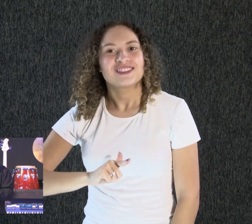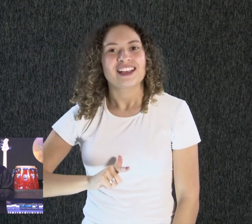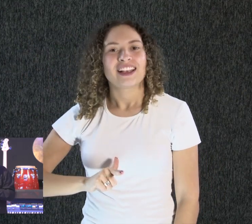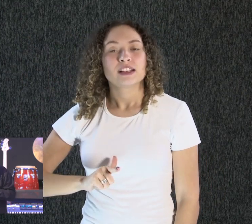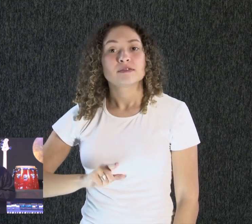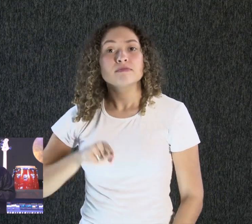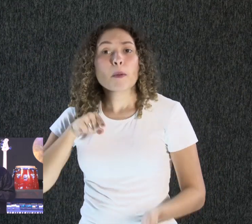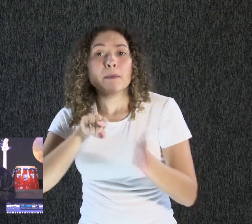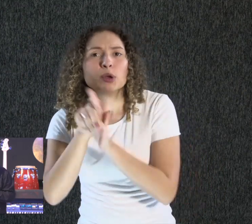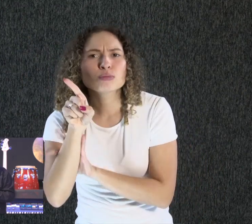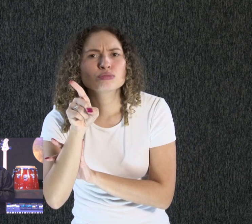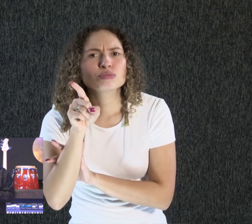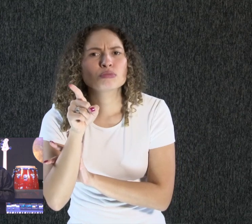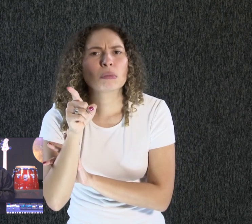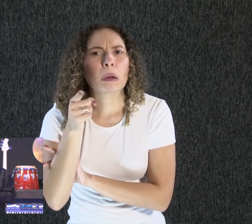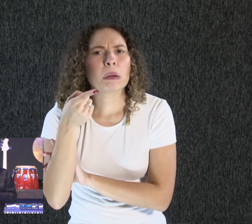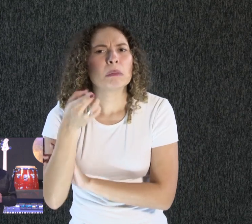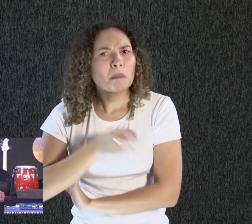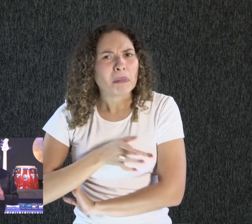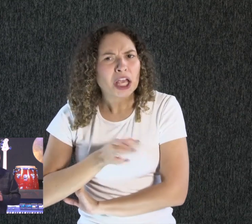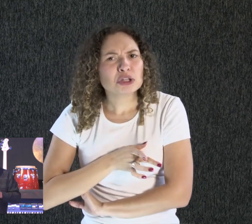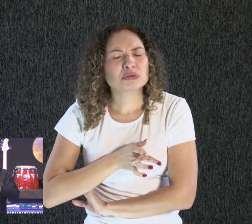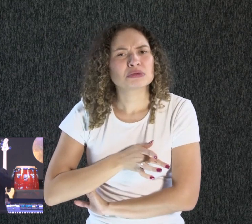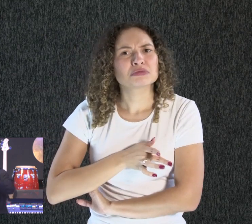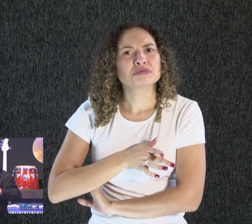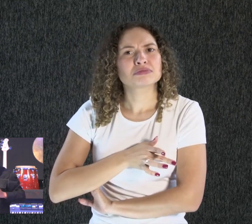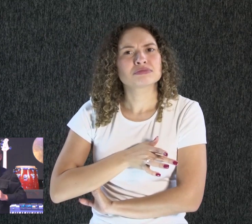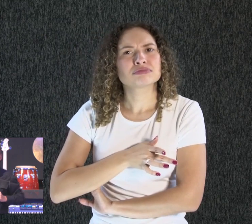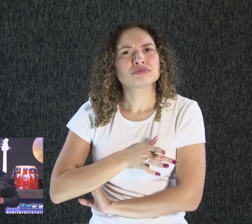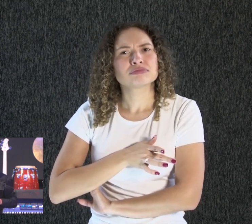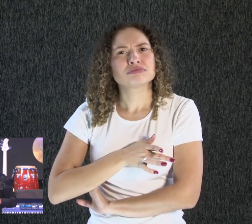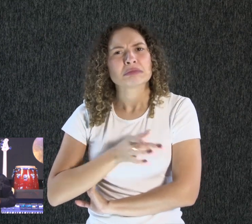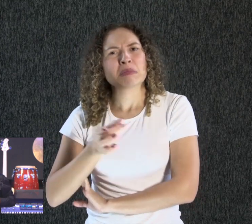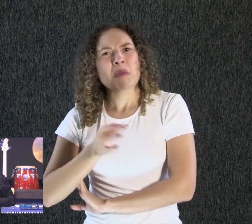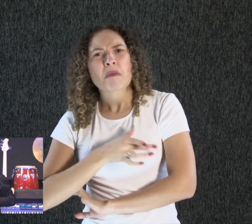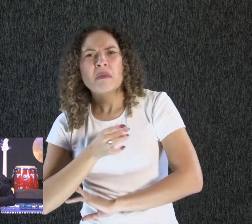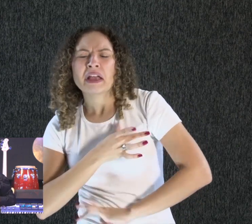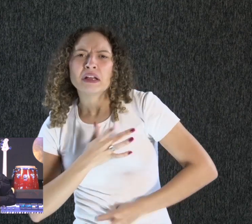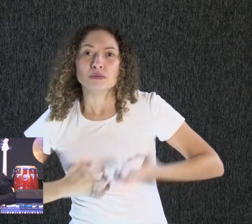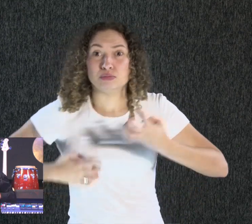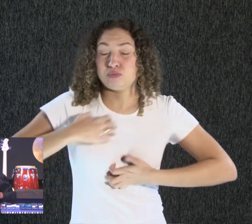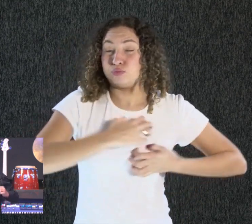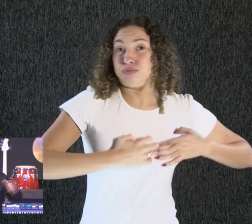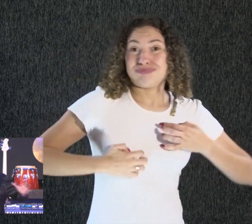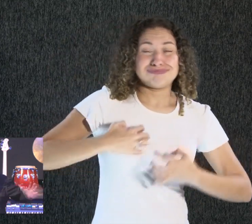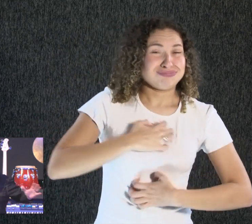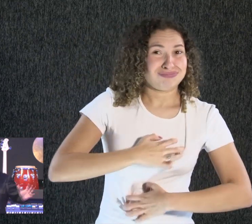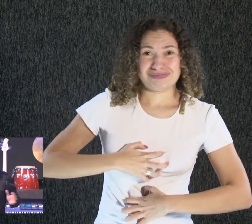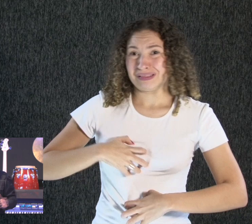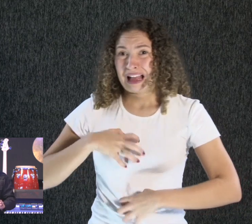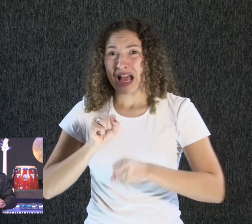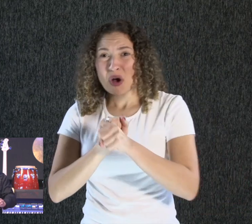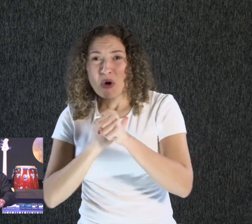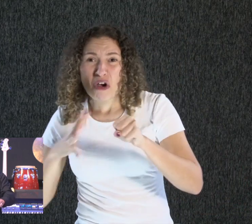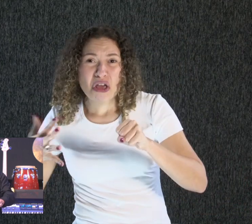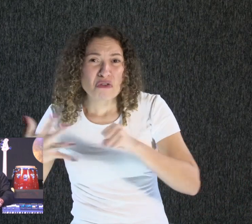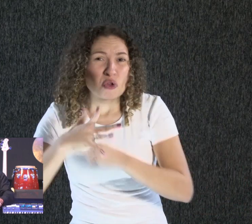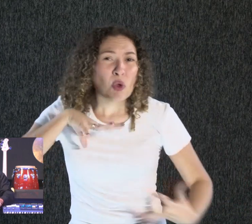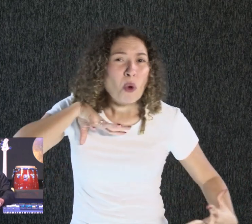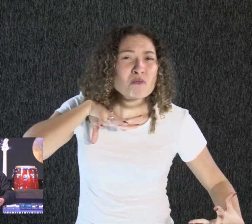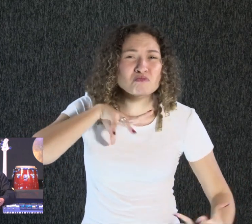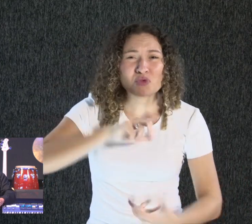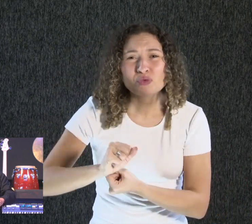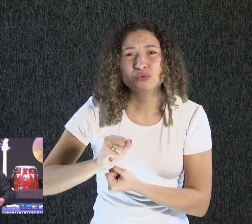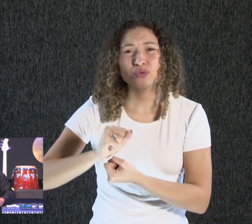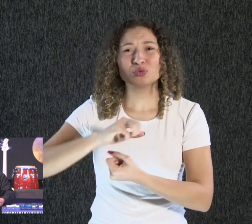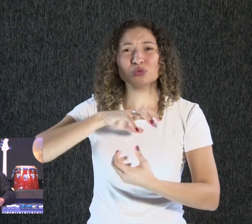Deus para tirar o medo do nosso coração. E eu pergunto a você: você está com medo? Você está apavorado com tudo aquilo que está acontecendo?